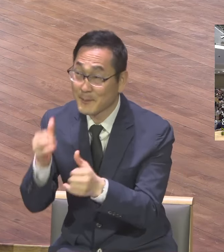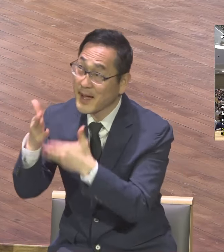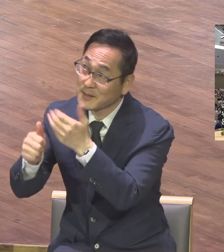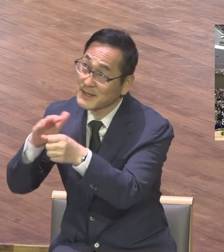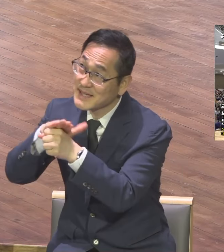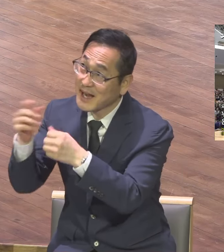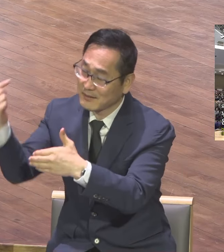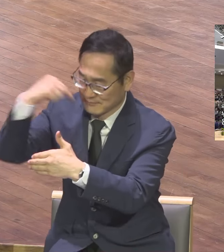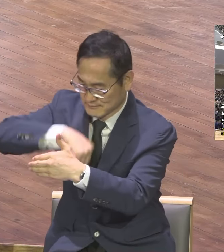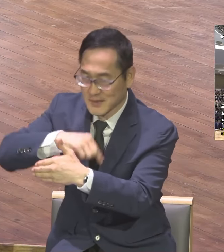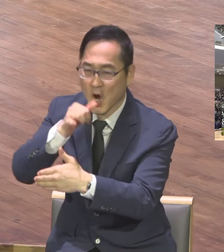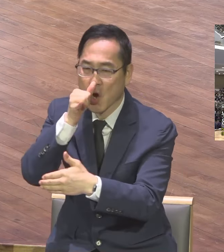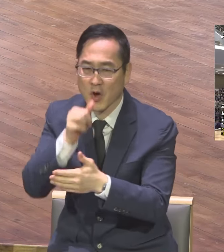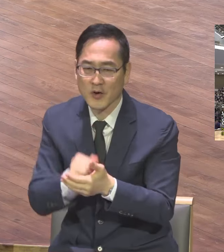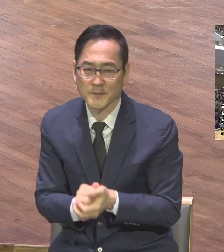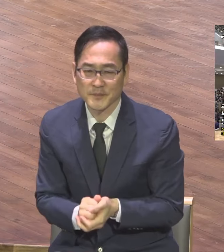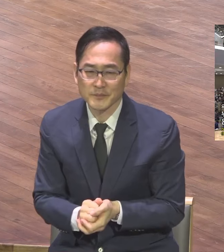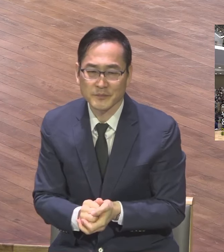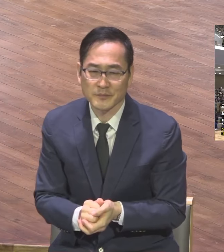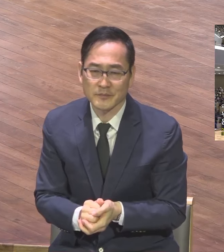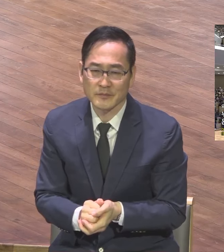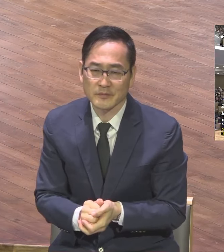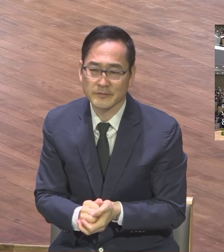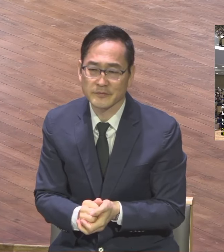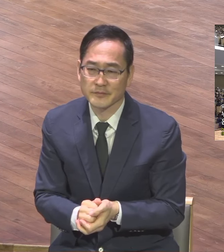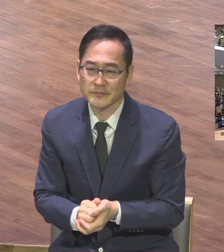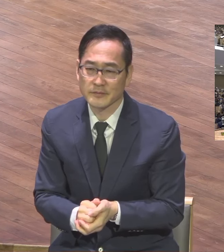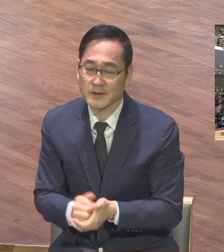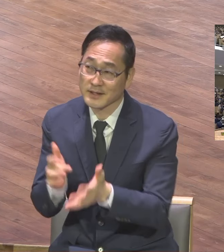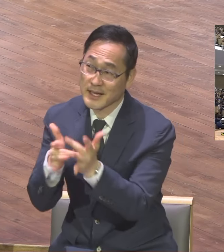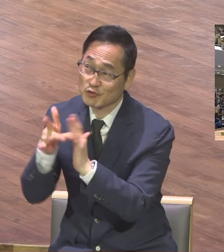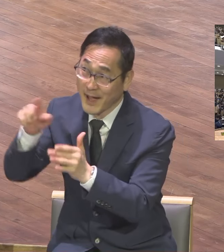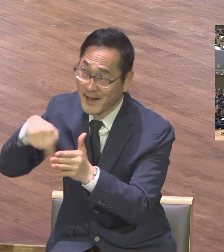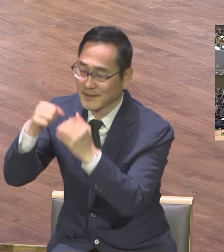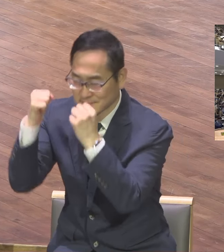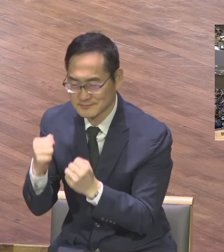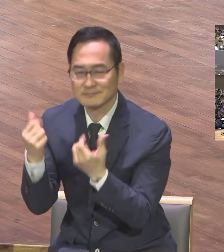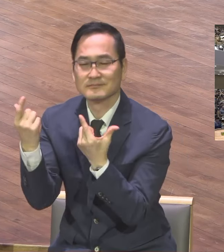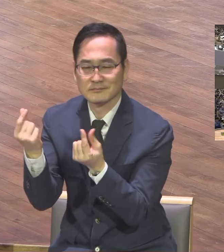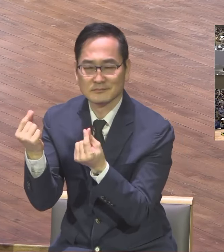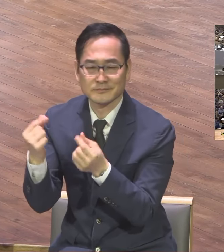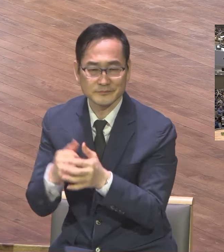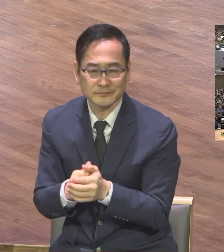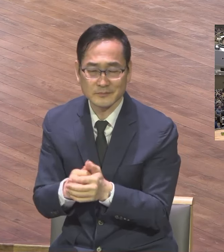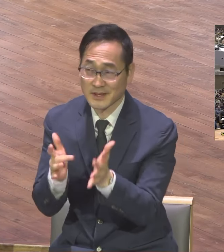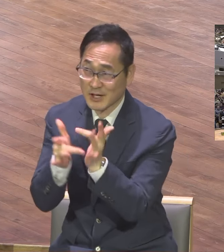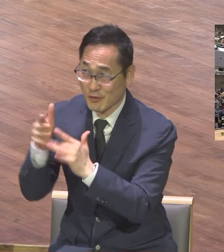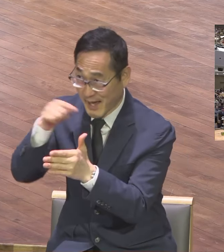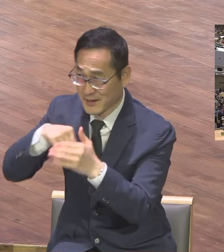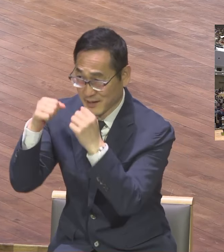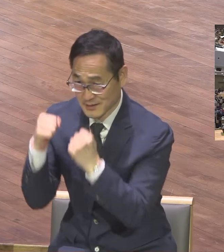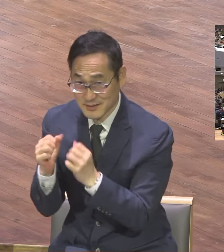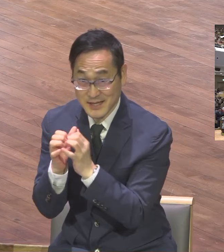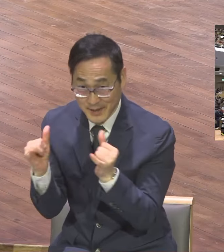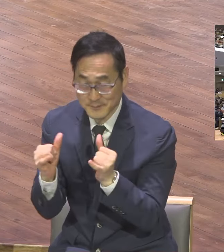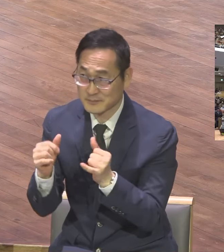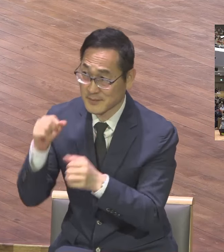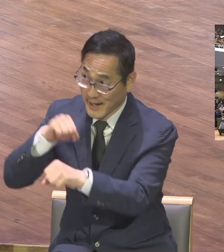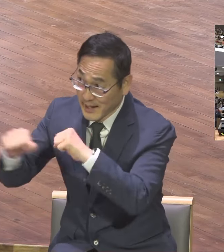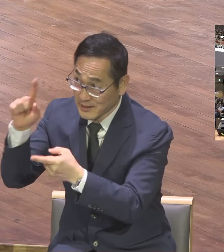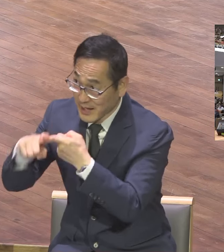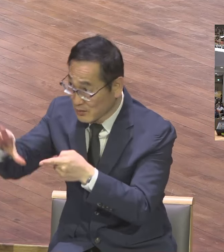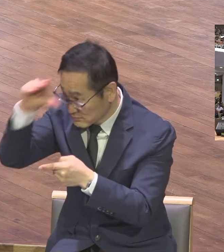속에서 온전하게 되었나니 이로써 우리가 그의 안에 있는 줄을 아노라. 그의 안에 산다고 하는 자는 그가 행하시는 대로